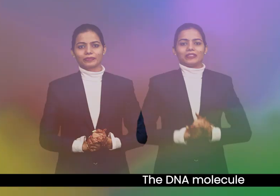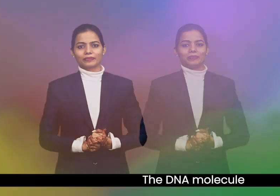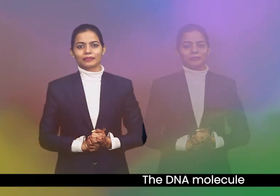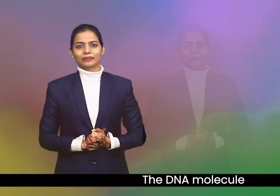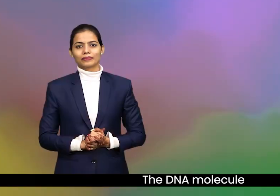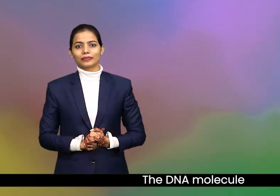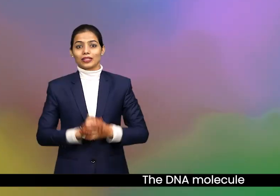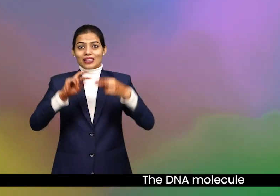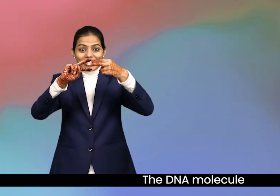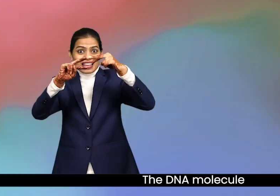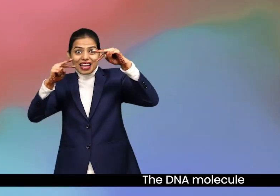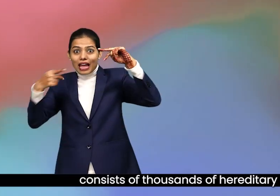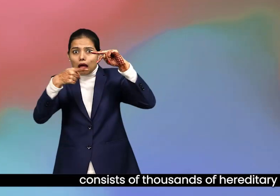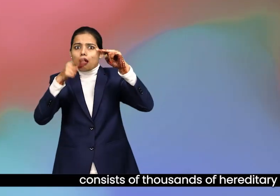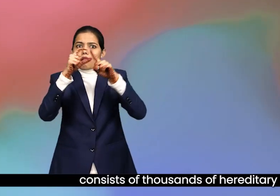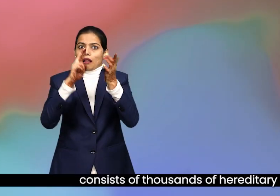The டிஎன்ஏ DNA மூலக்கூறு molecule மரபணுகள் consists of